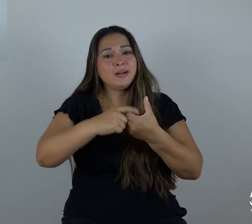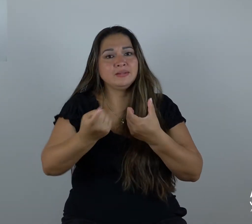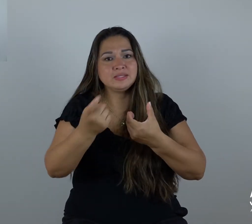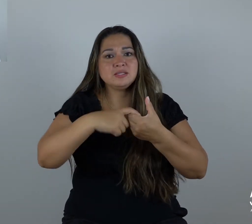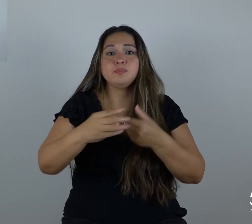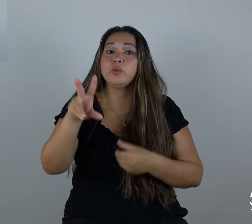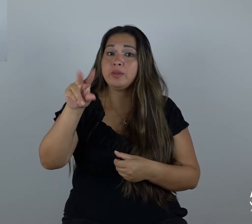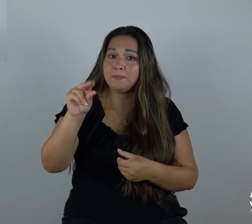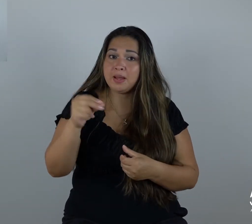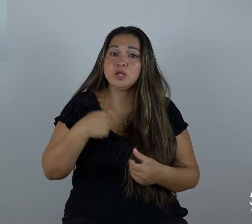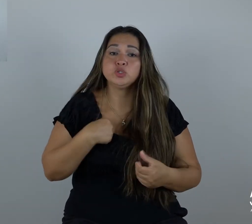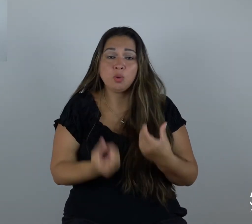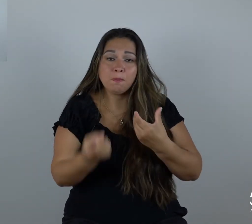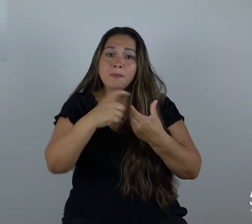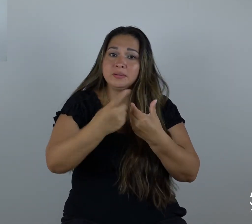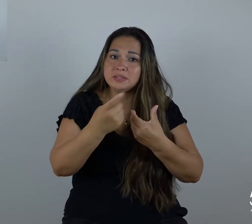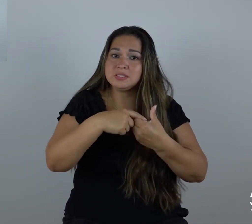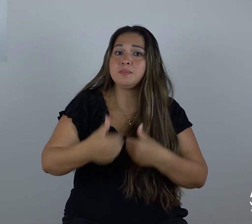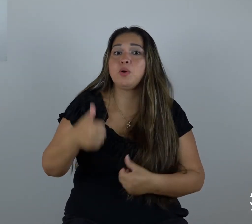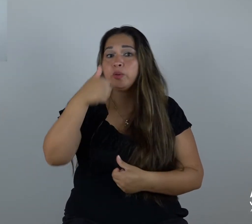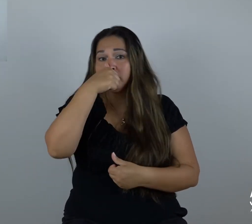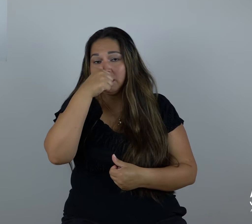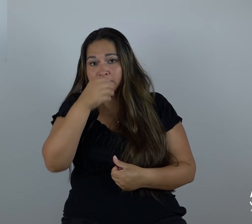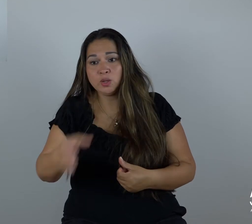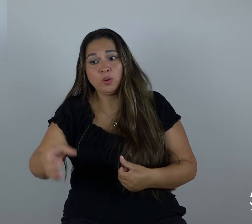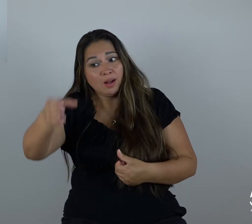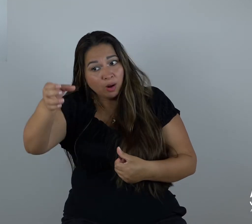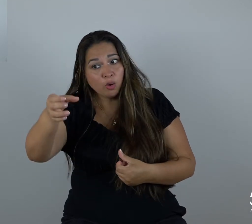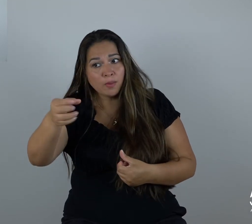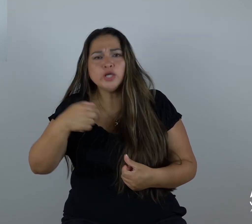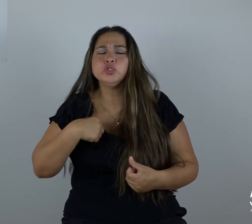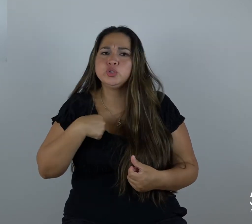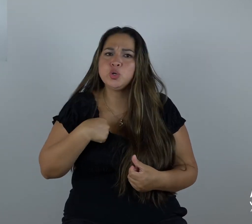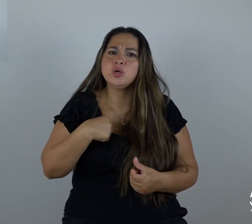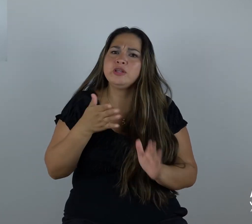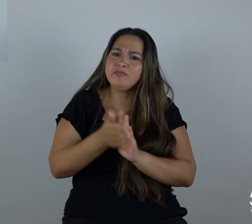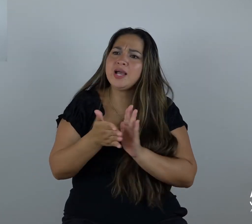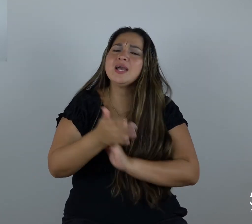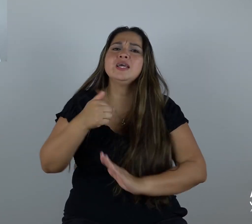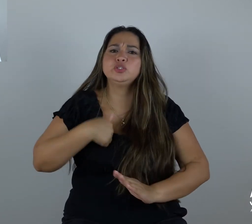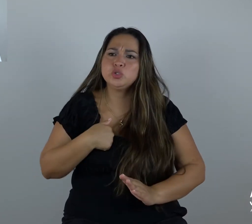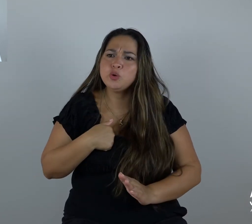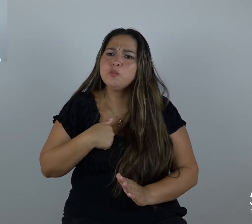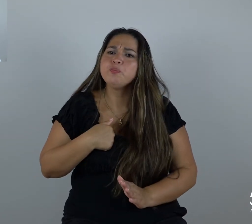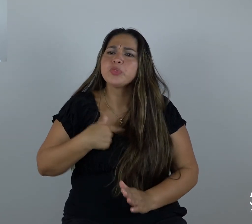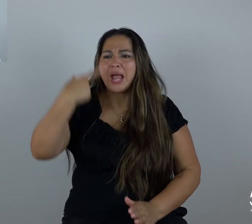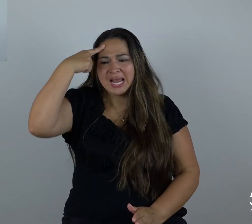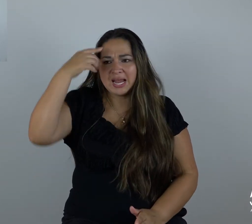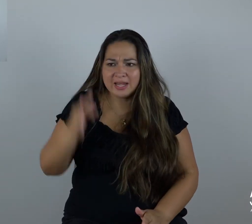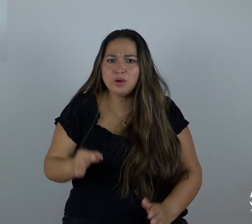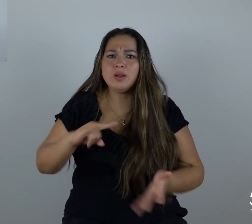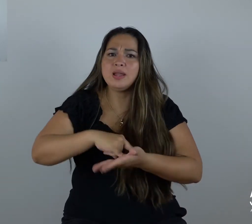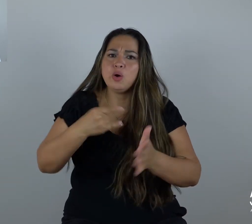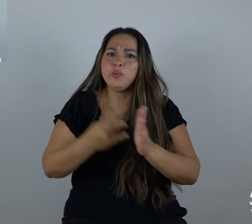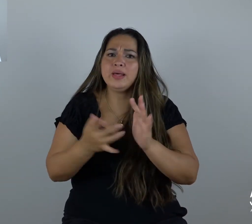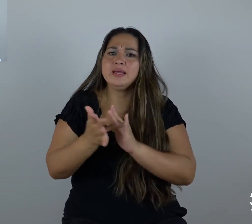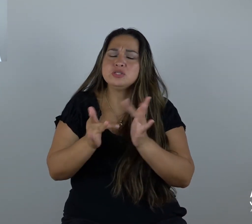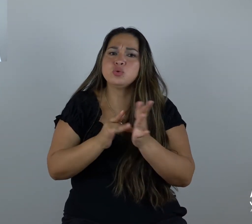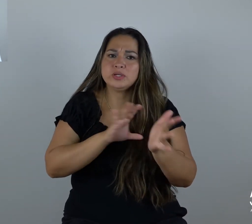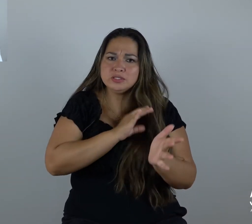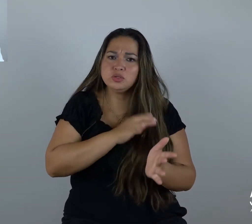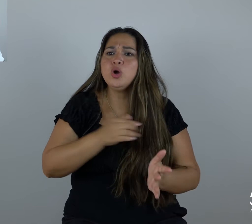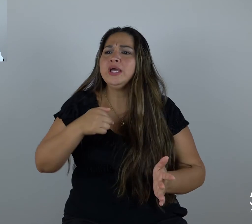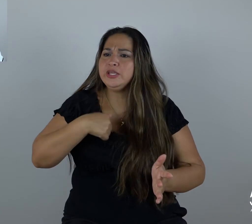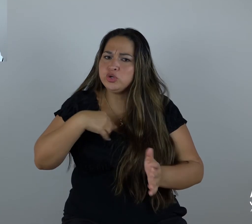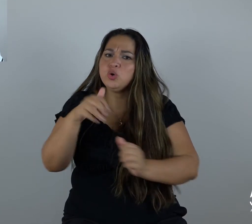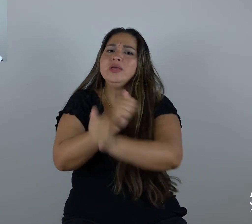del pan, yo participo de la copa, del vino, y yo me identifico plenamente con la obra de